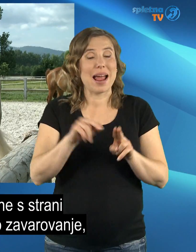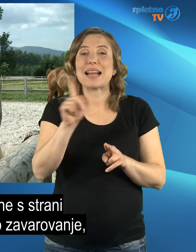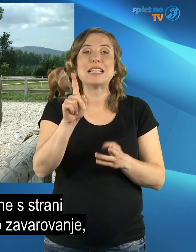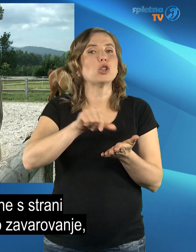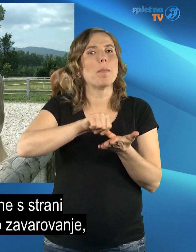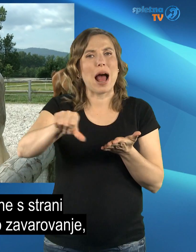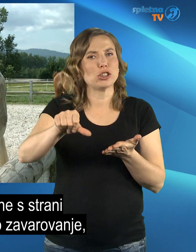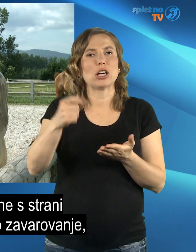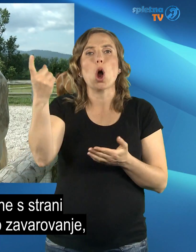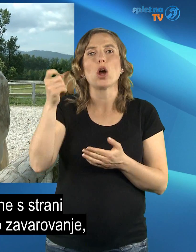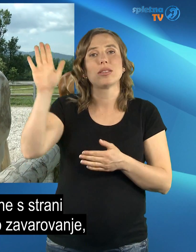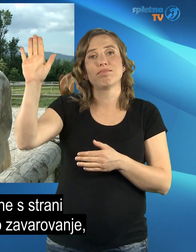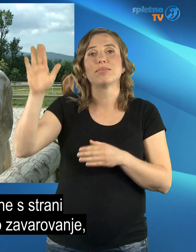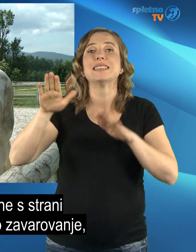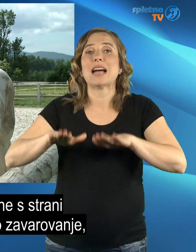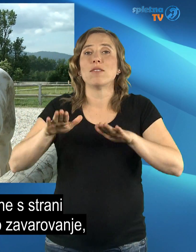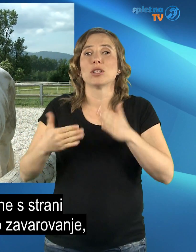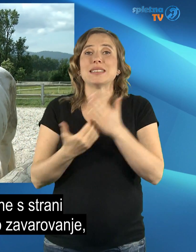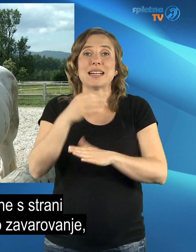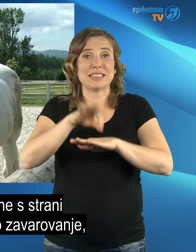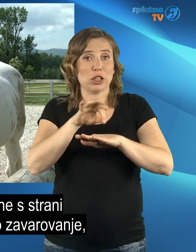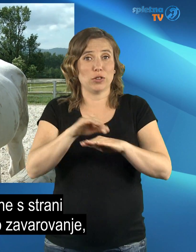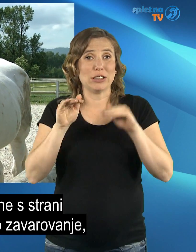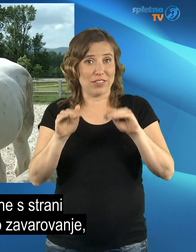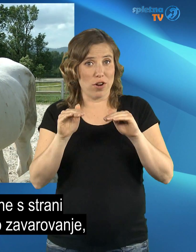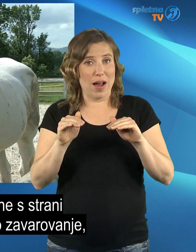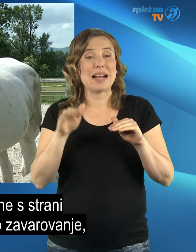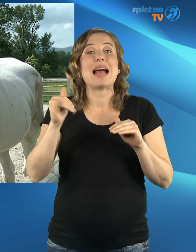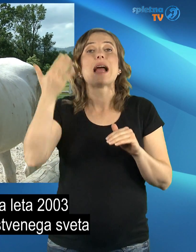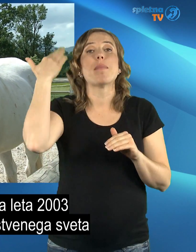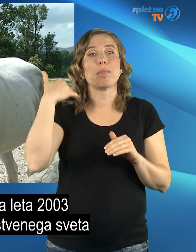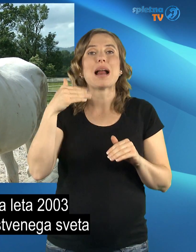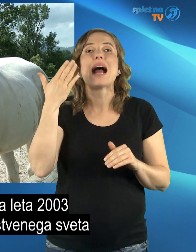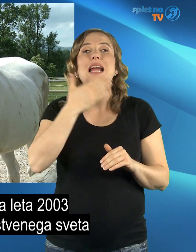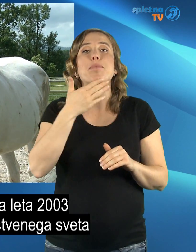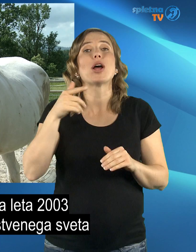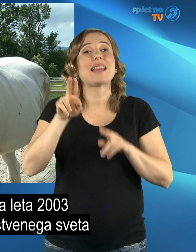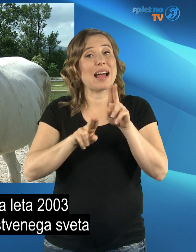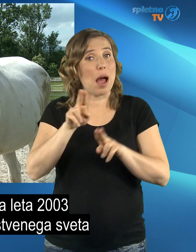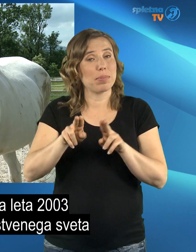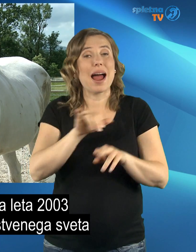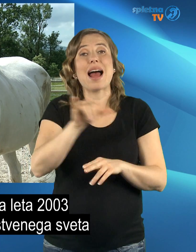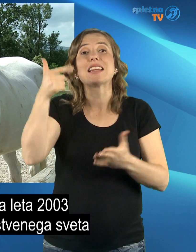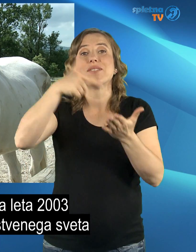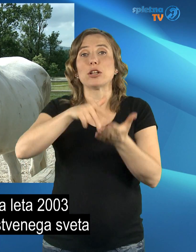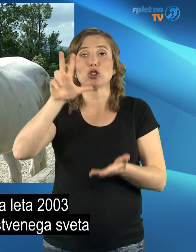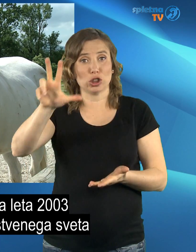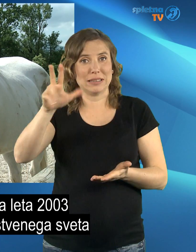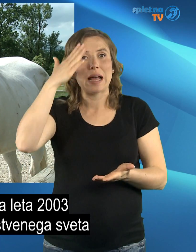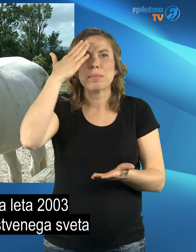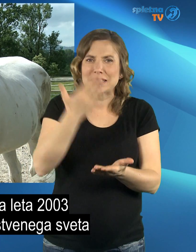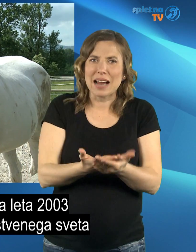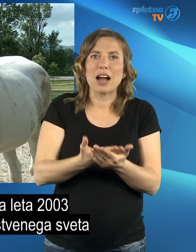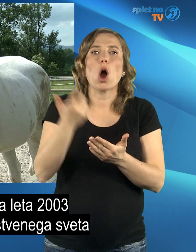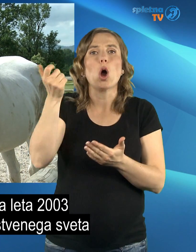Terapije niso plačane s strani Zavoda za zdravstveno zavarovanje, je pa bila hipoterapija leta 2003 priznana